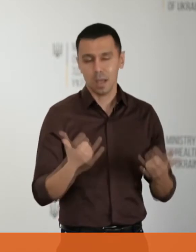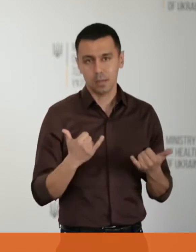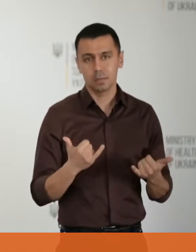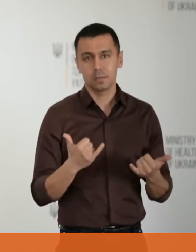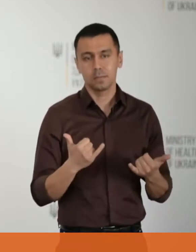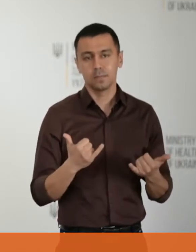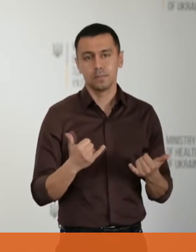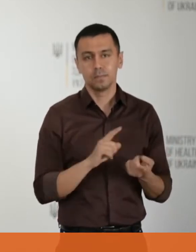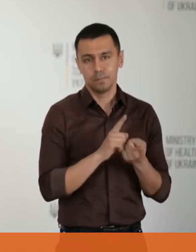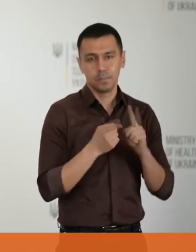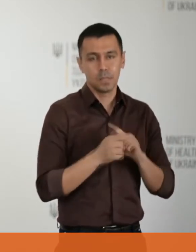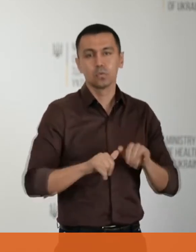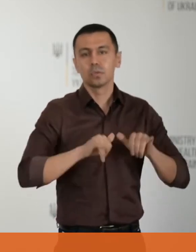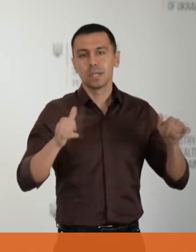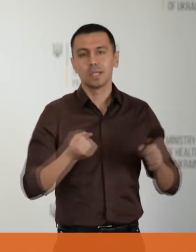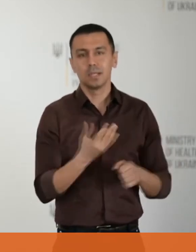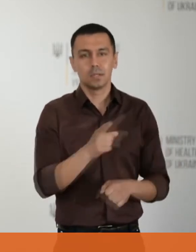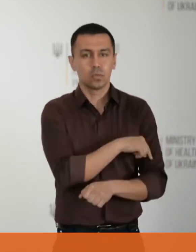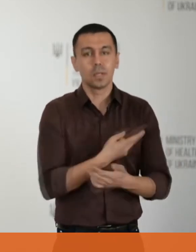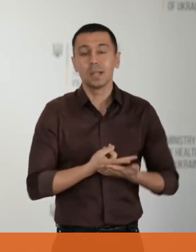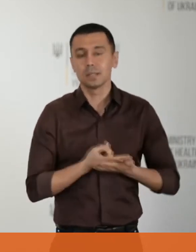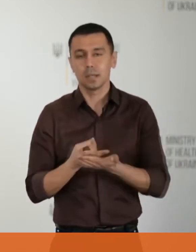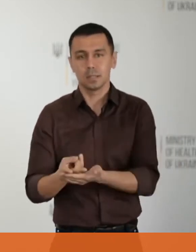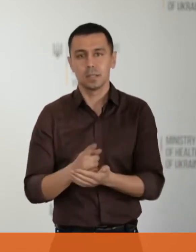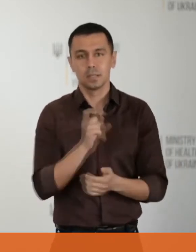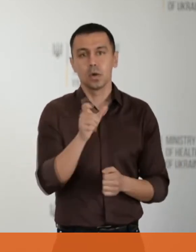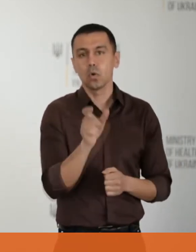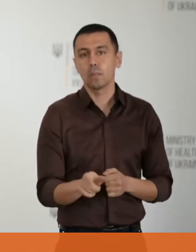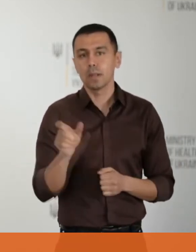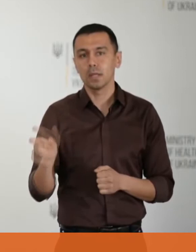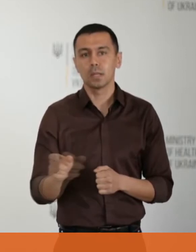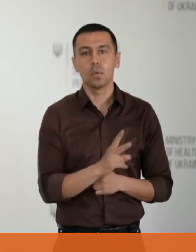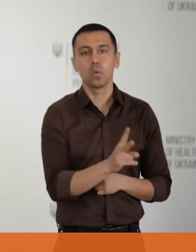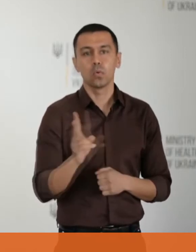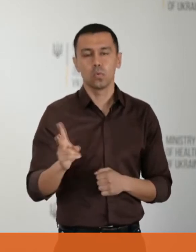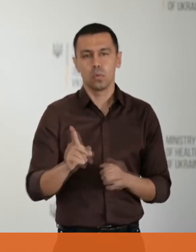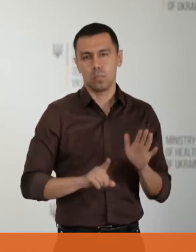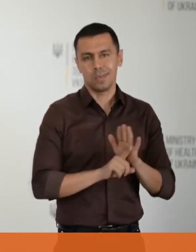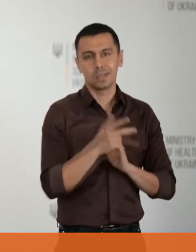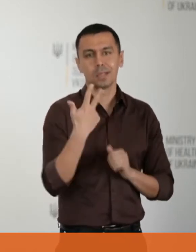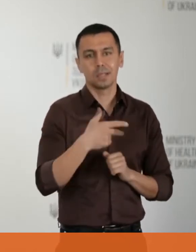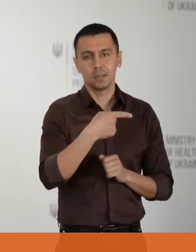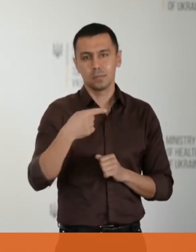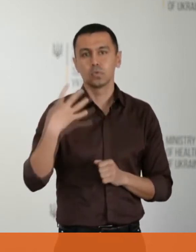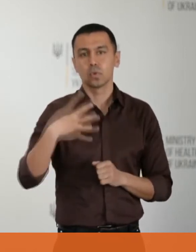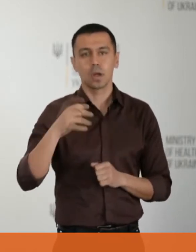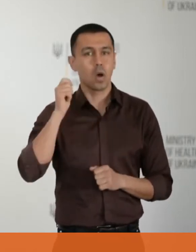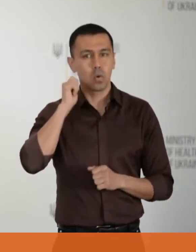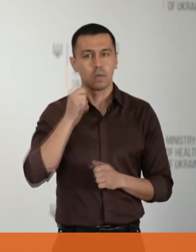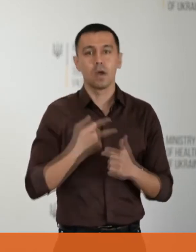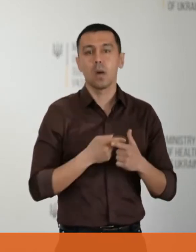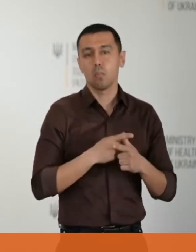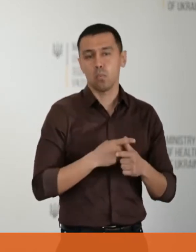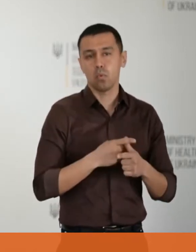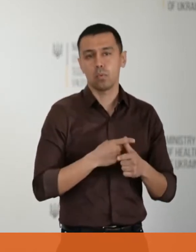зараз у нас зростає кількість госпіталізацій з громадянами, які від 30 до 40 років